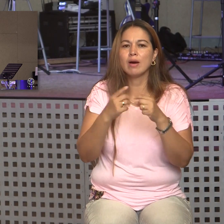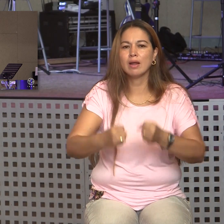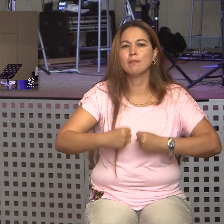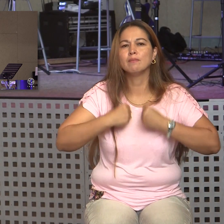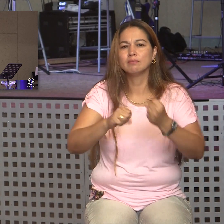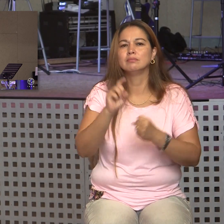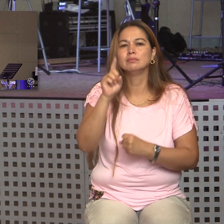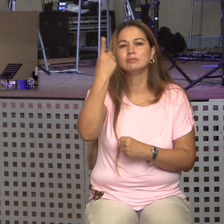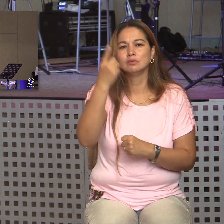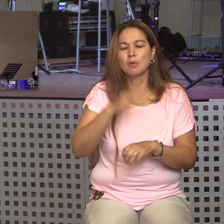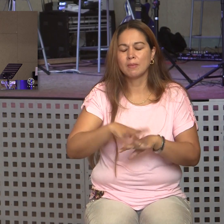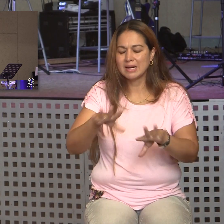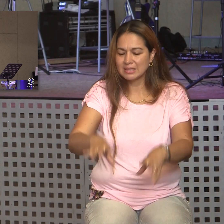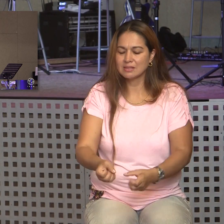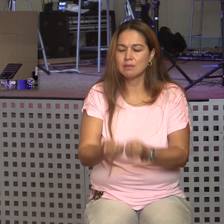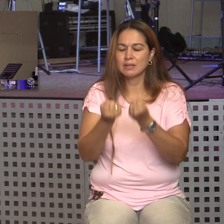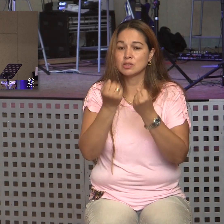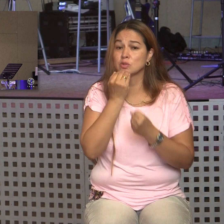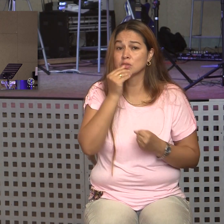todo aquel que cree.